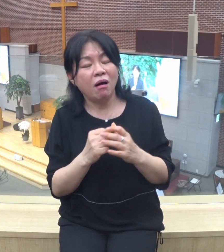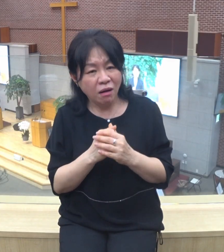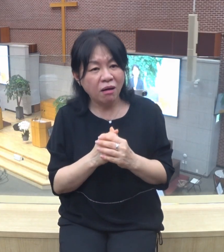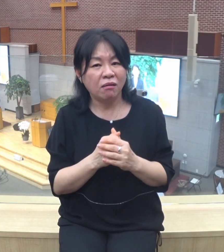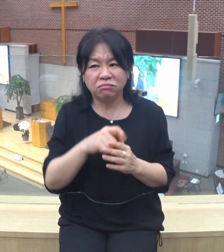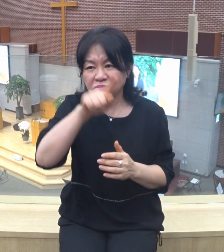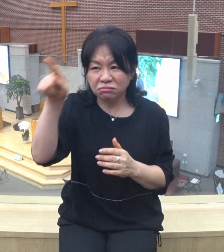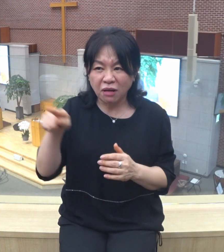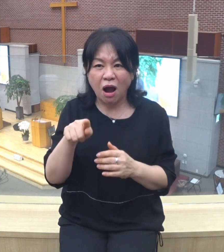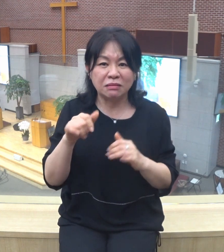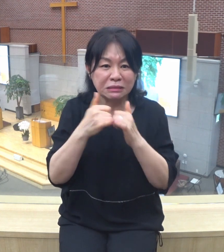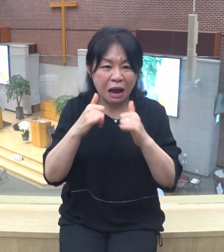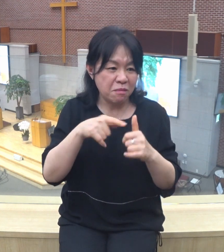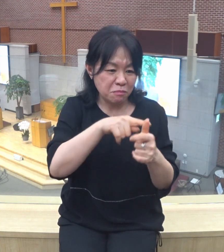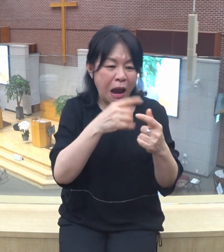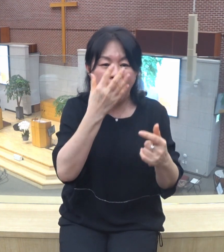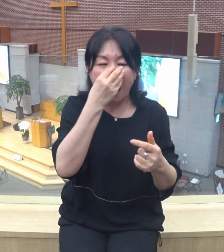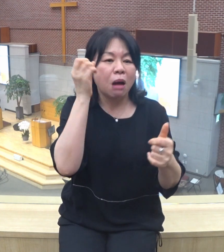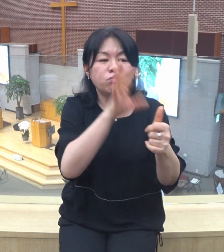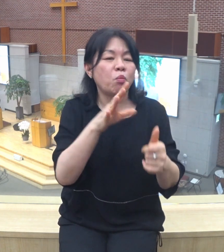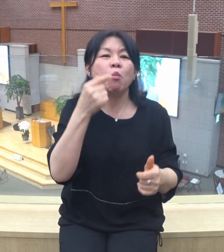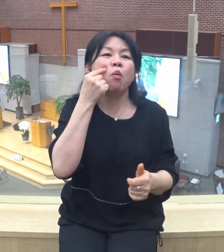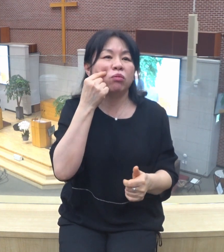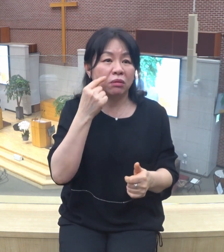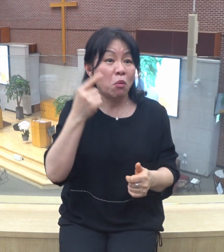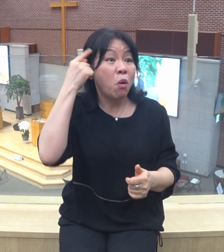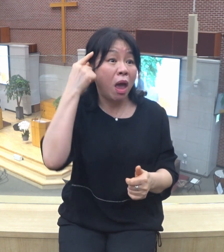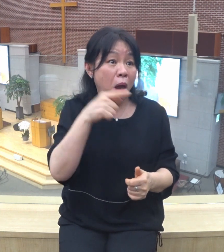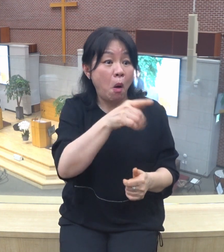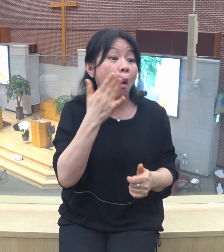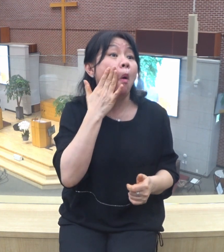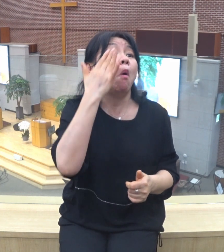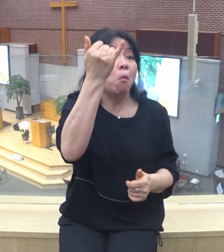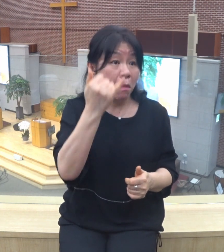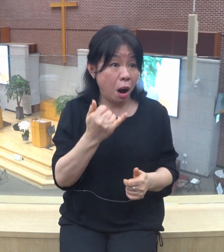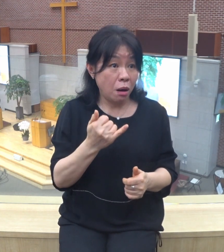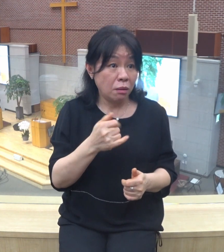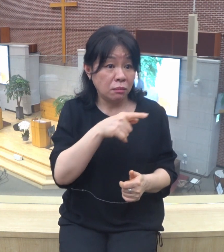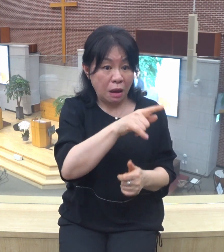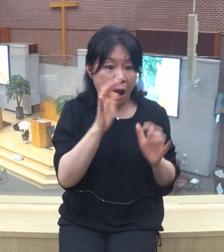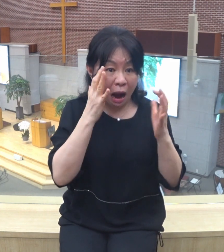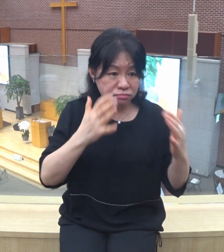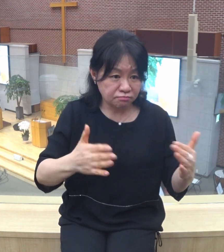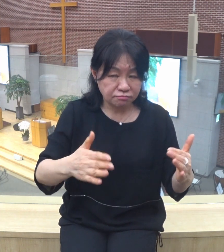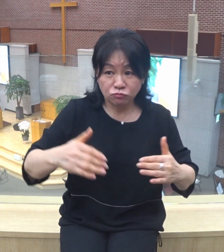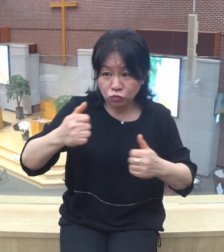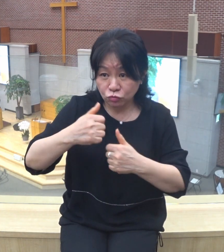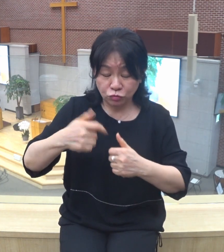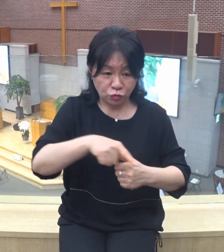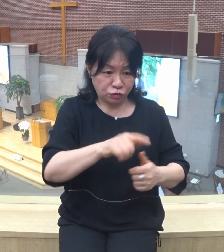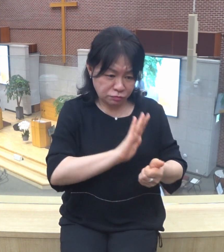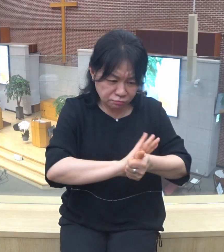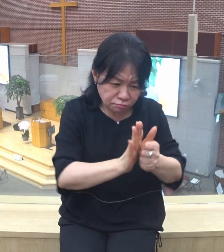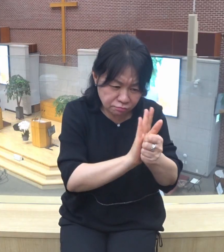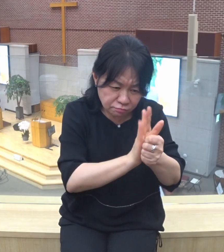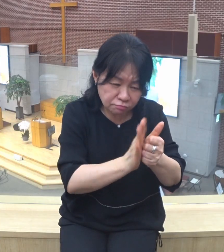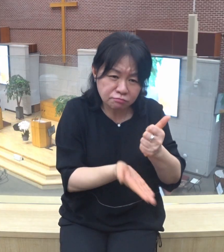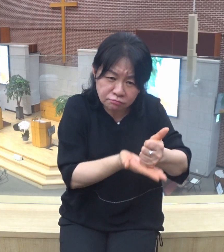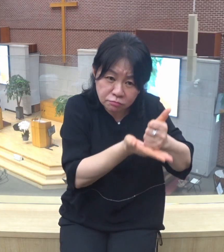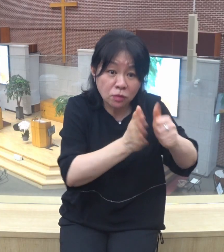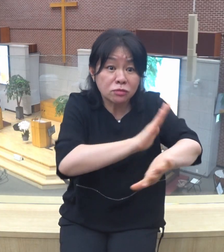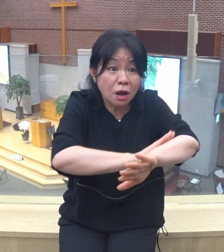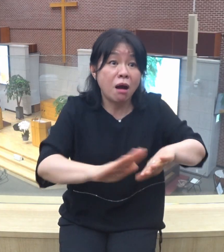아이들의 존재가 사랑스럽게 보입니다. 왜 언니라고 그 아이들이 힘들지